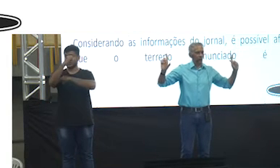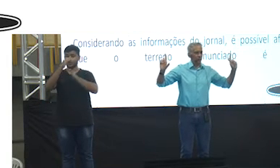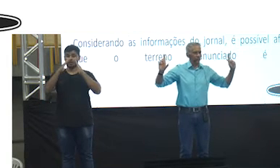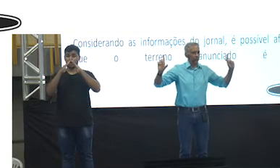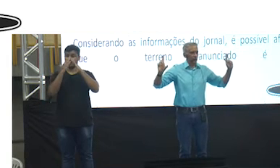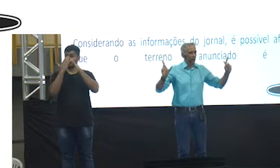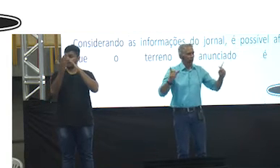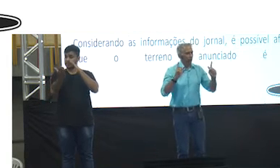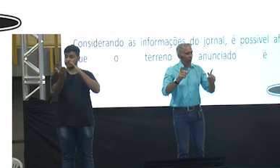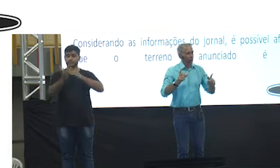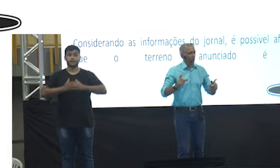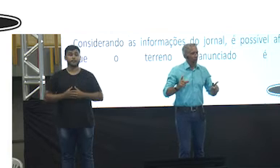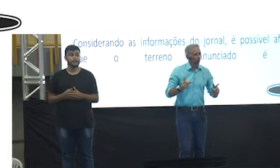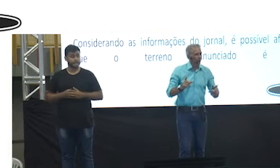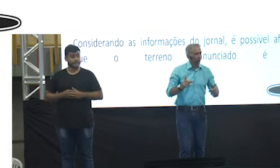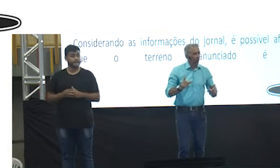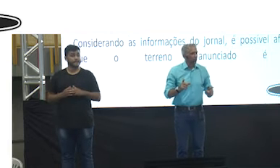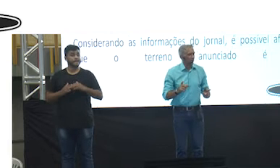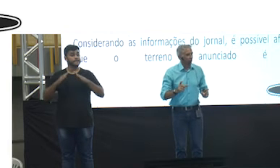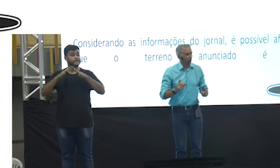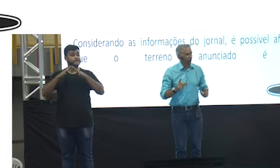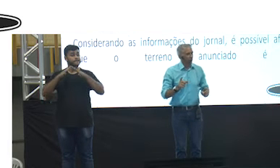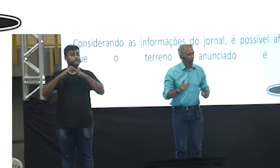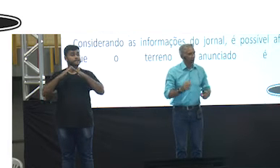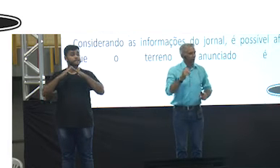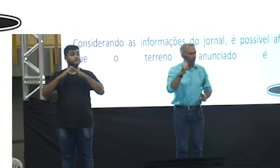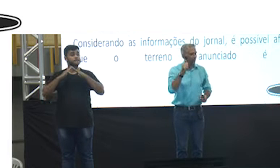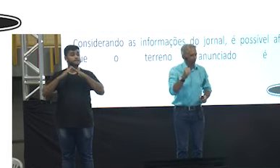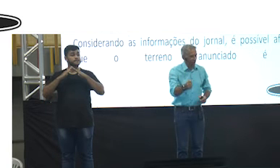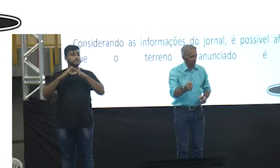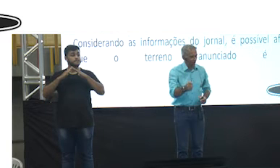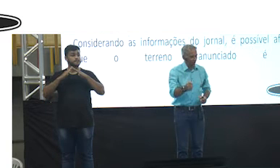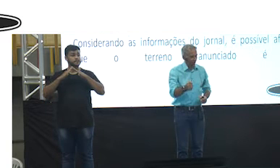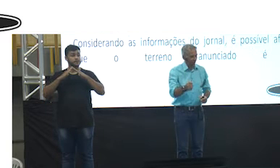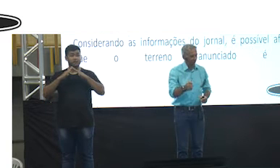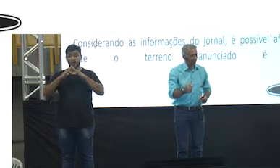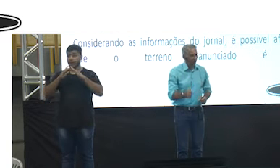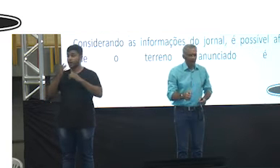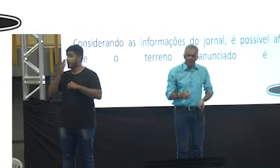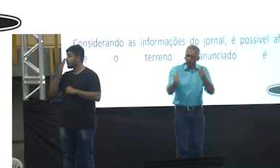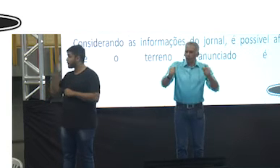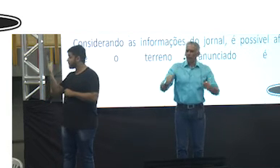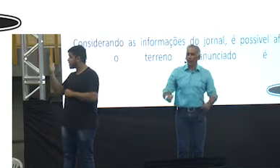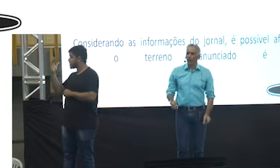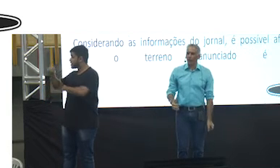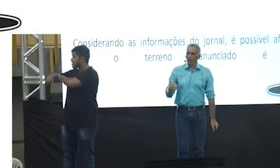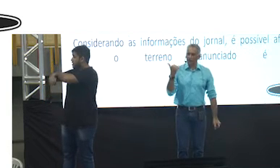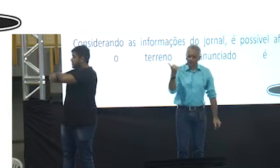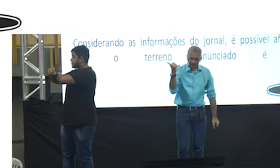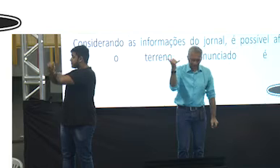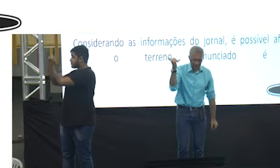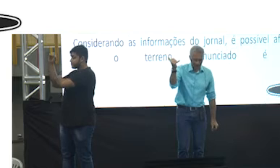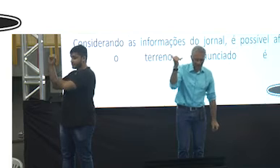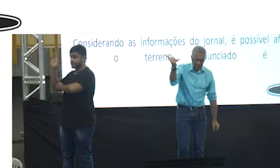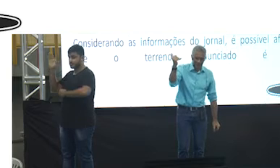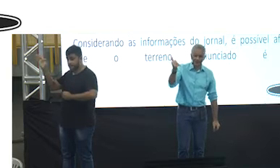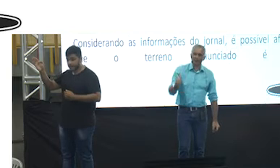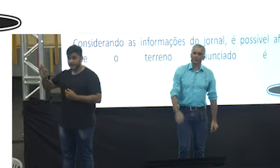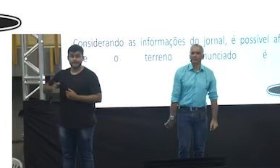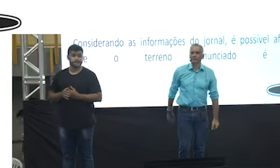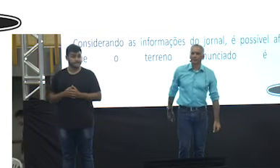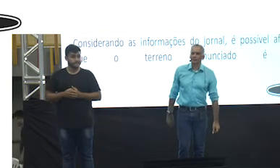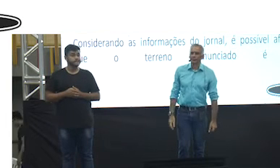para o sol. Então a frente do imóvel está voltada para leste. Isso é um imóvel legal?